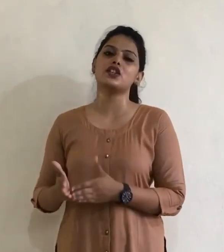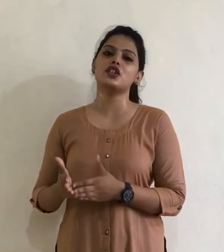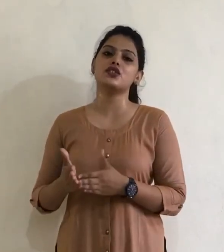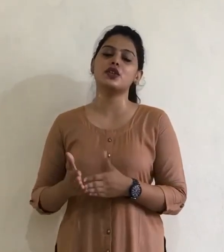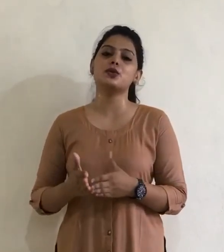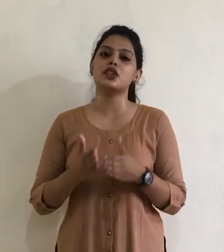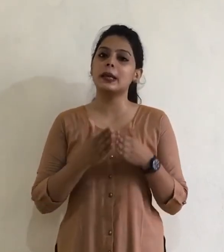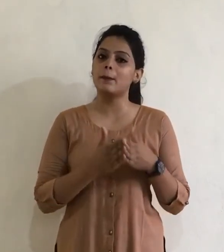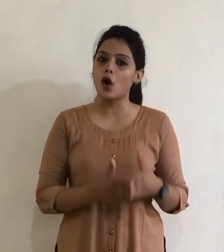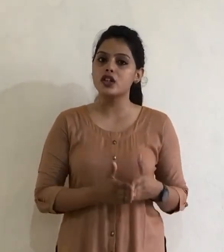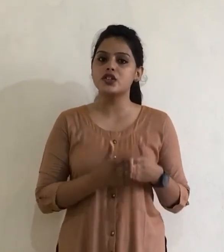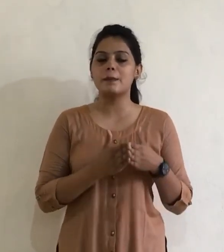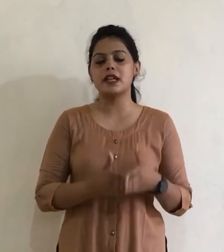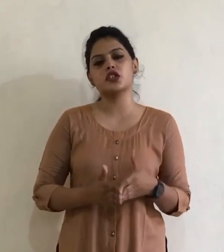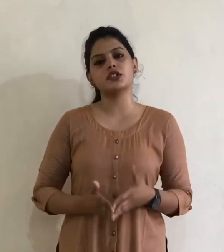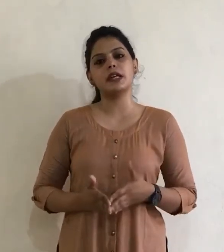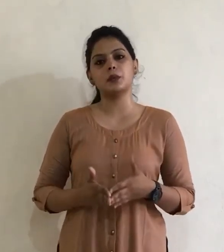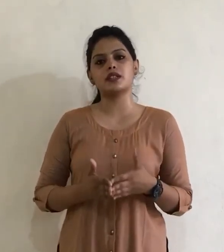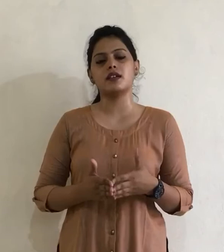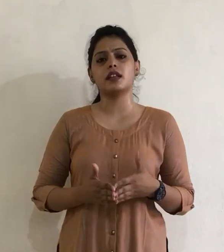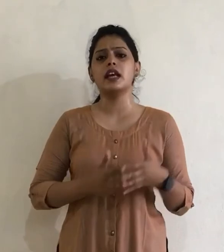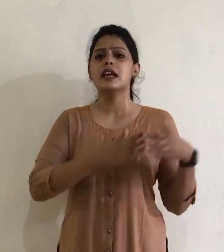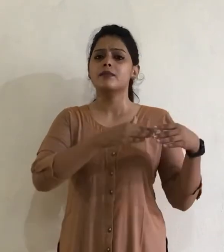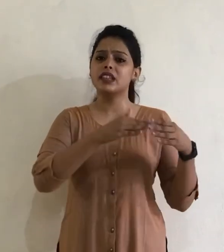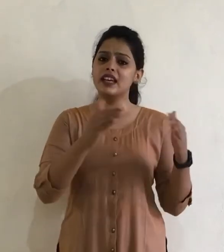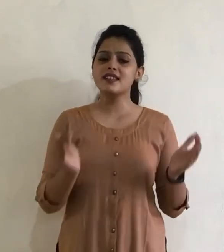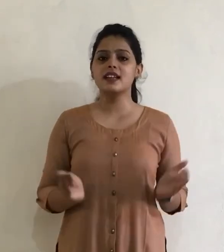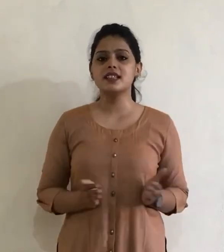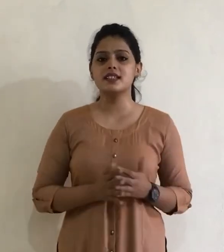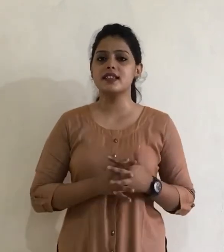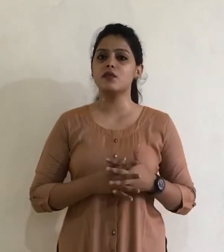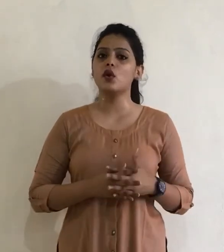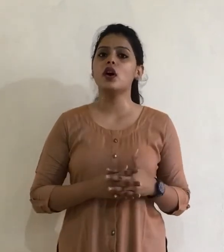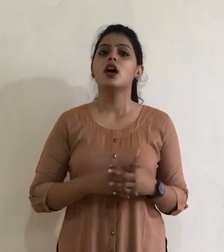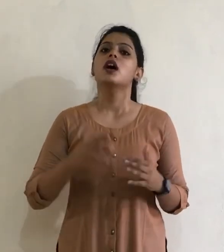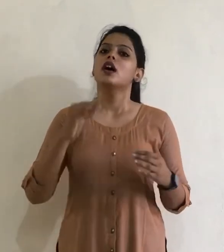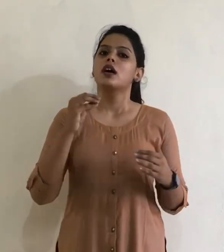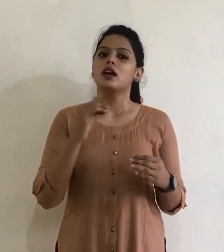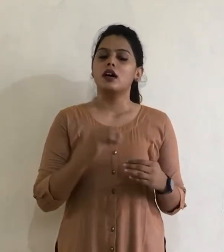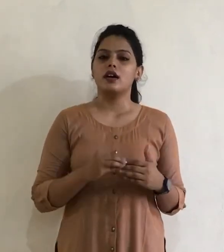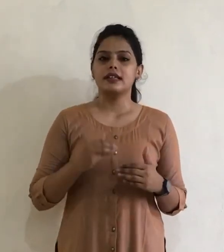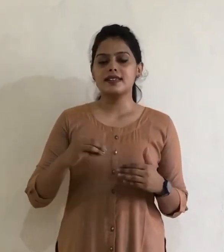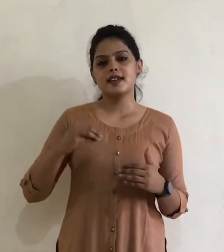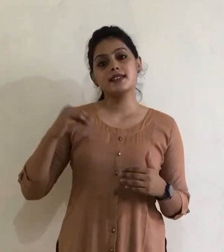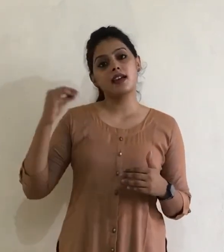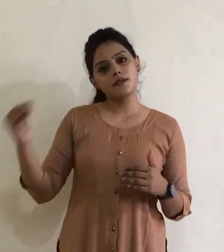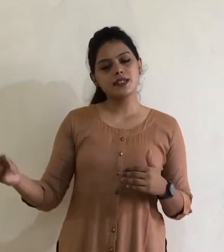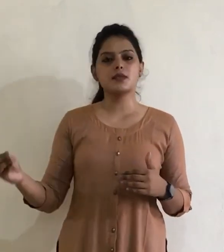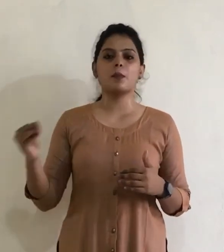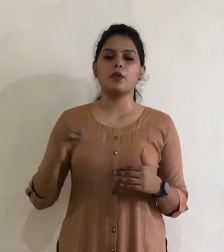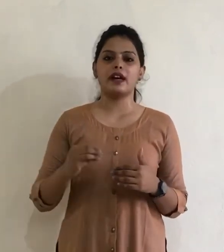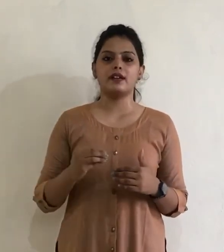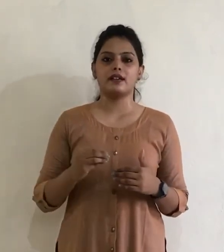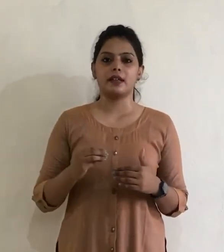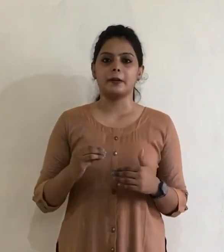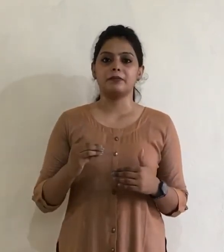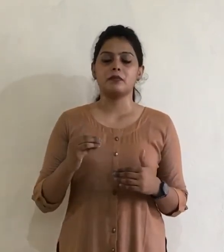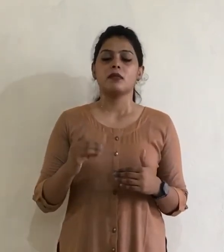financial institution के bonds, debentures में invest करते हैं. ये सारी चीजें वो ये सारी services वो provide करते हैं.